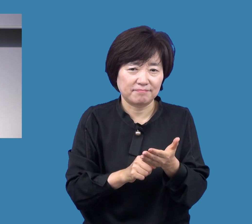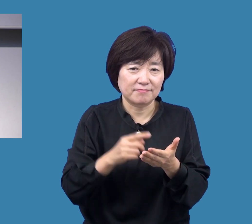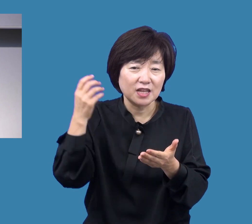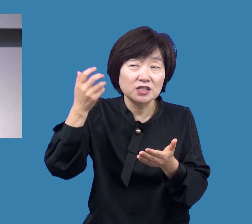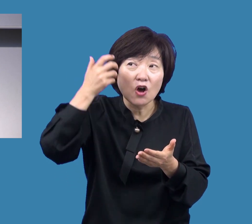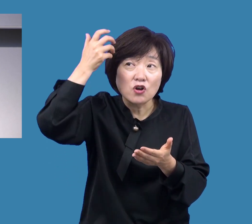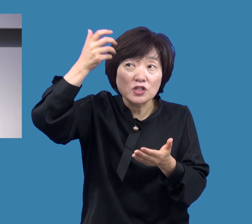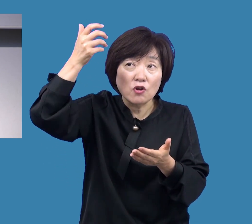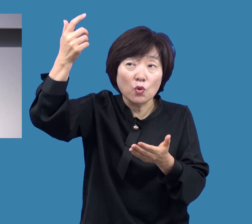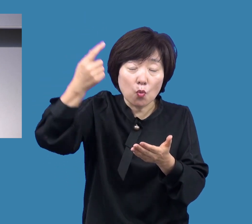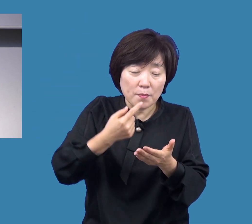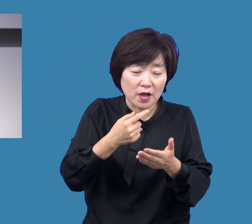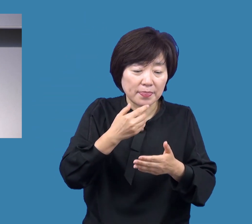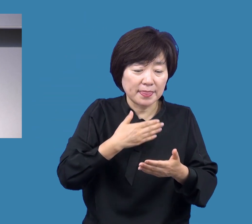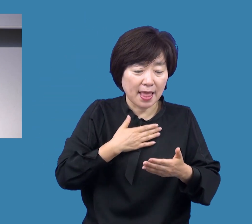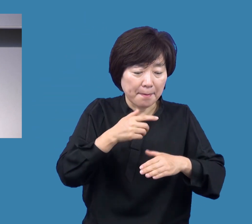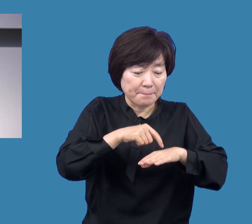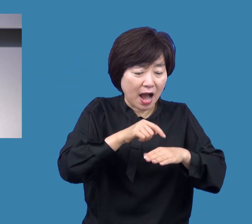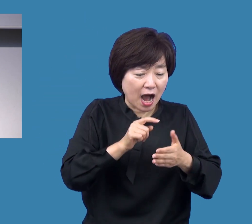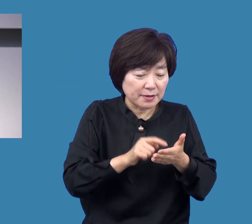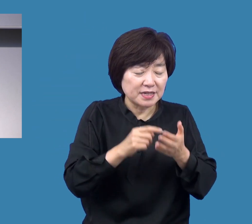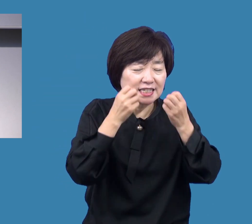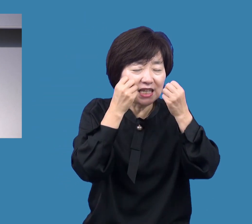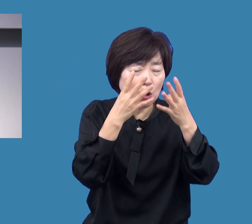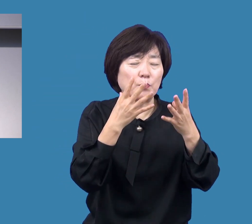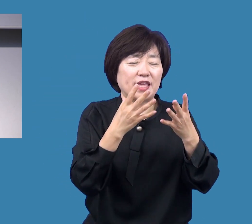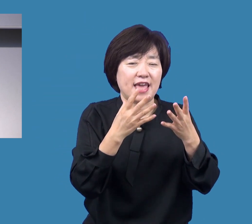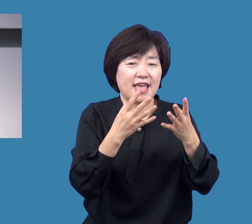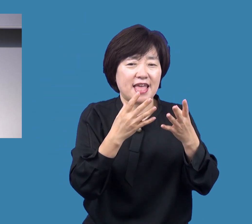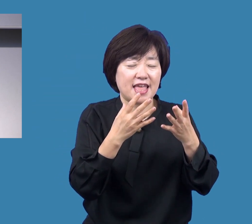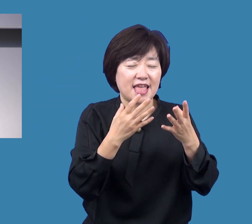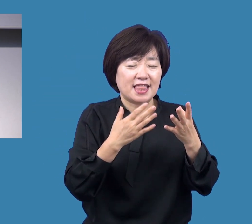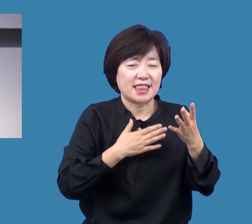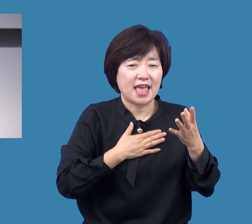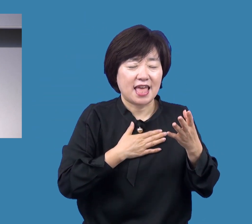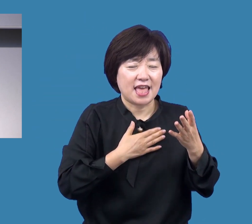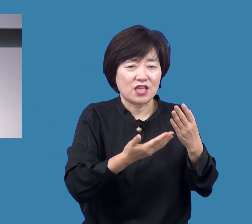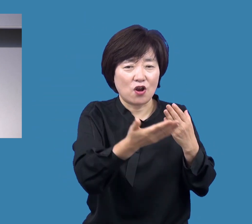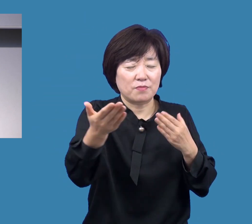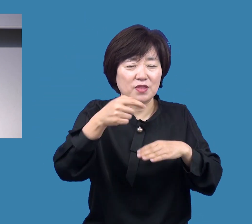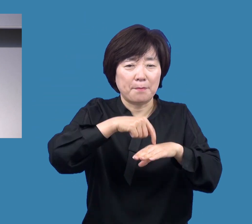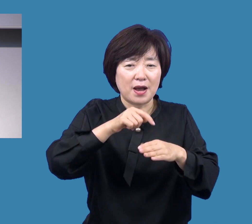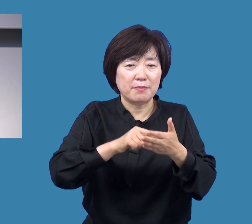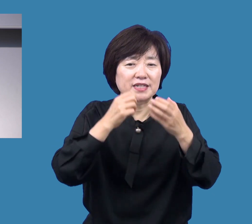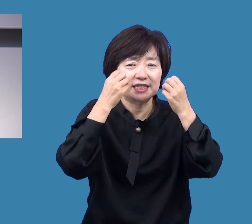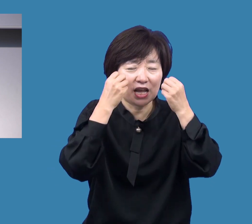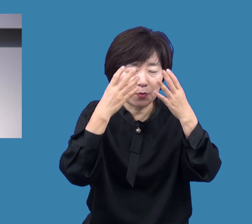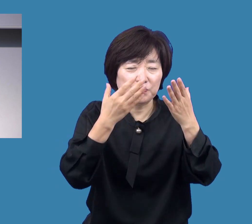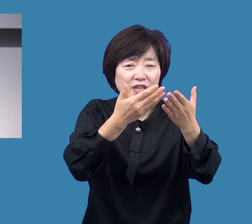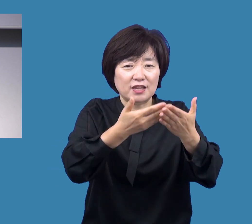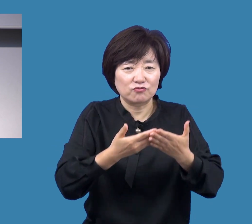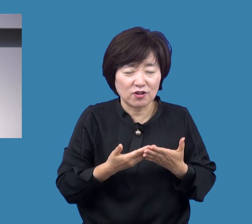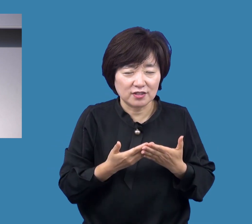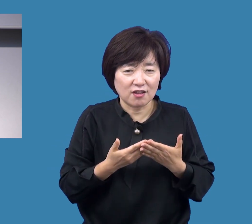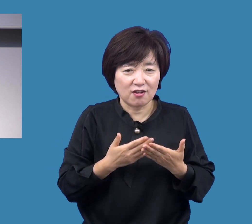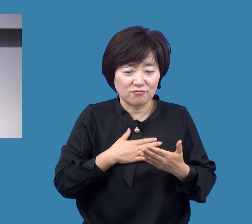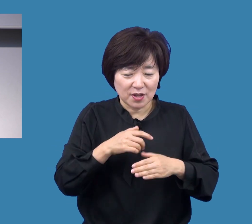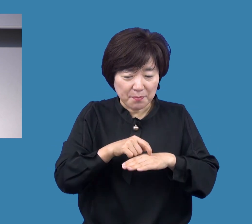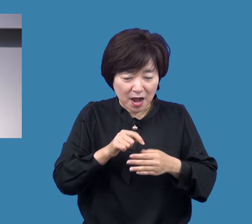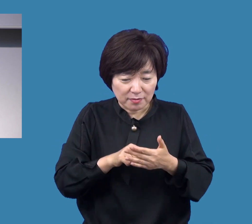첫 번째 일은 우리의 마음을 새롭게 하시는 겁니다. 저와 여러분의 마음을 새롭게 하셔서 우리 마음